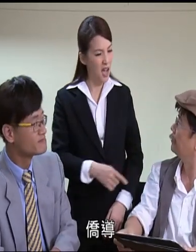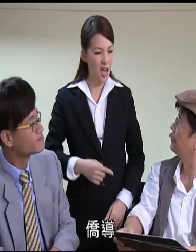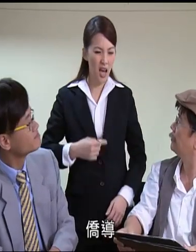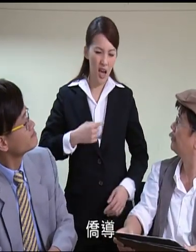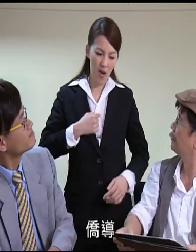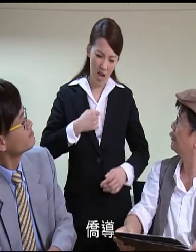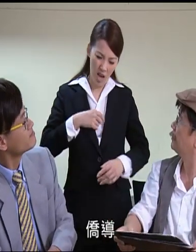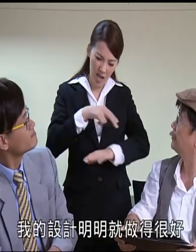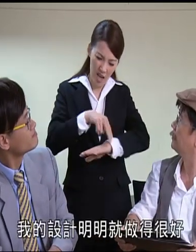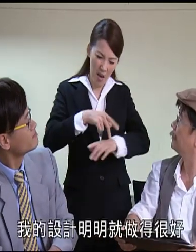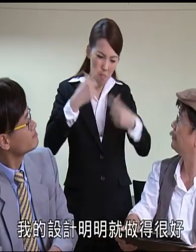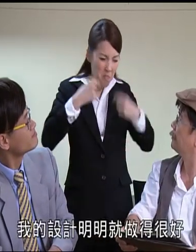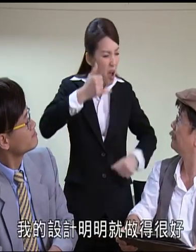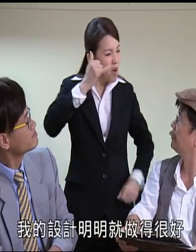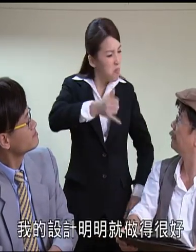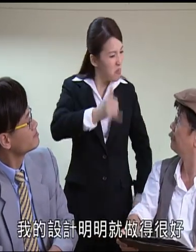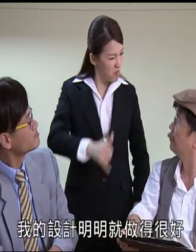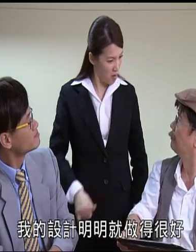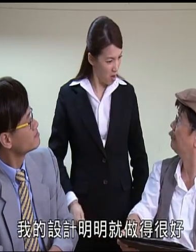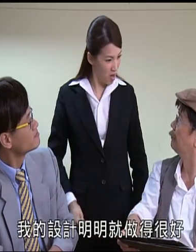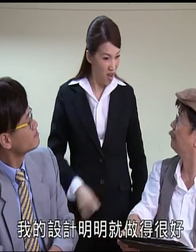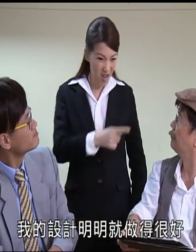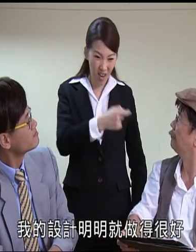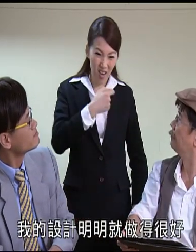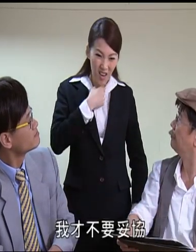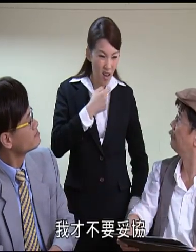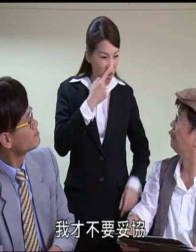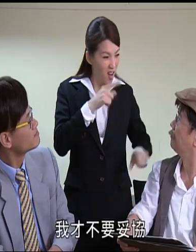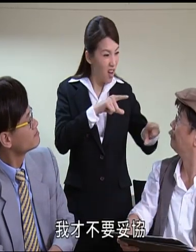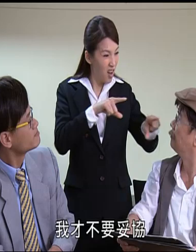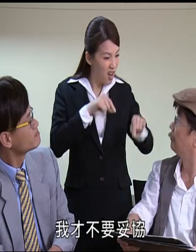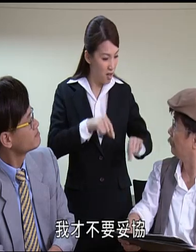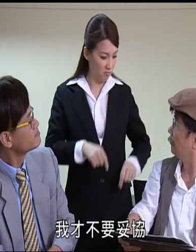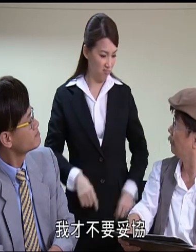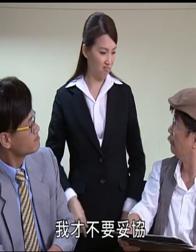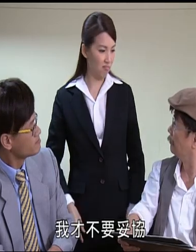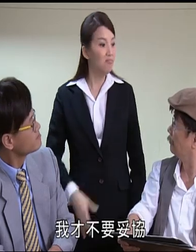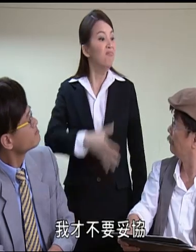导，我的设计明明就做得很好，我才不要妥协呢。哼。